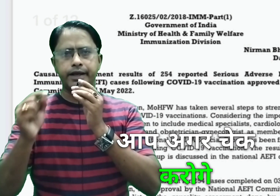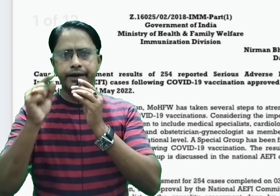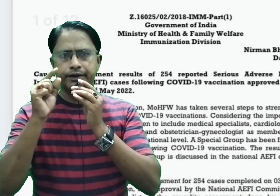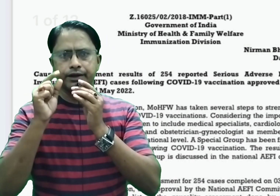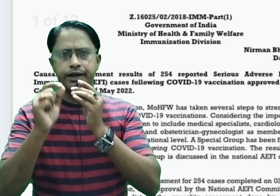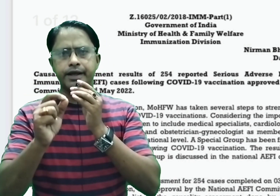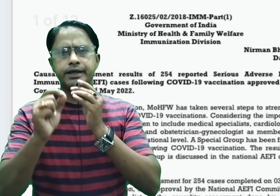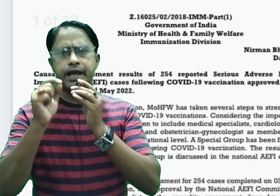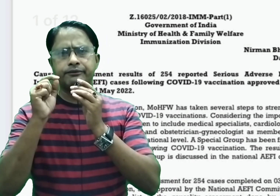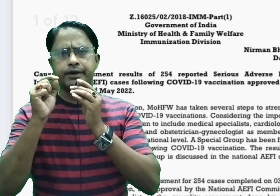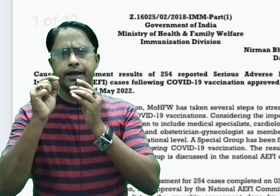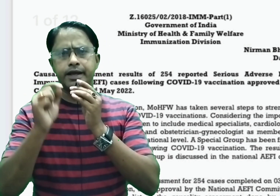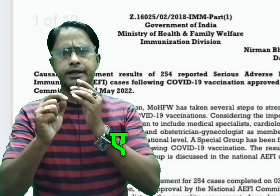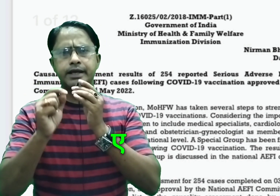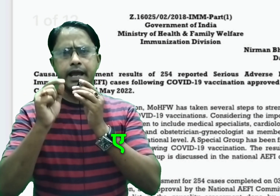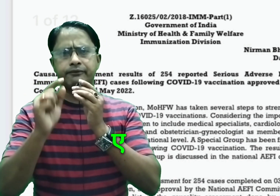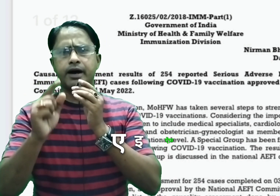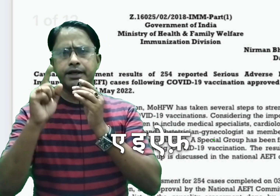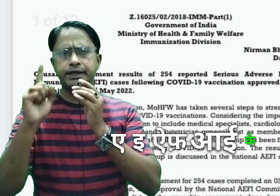करोगे